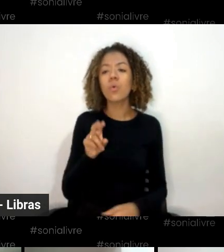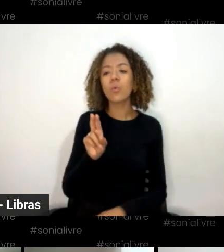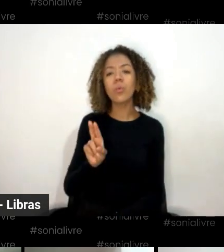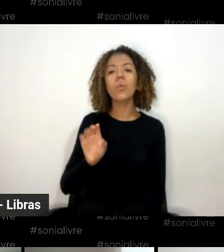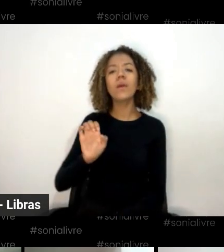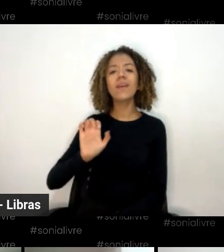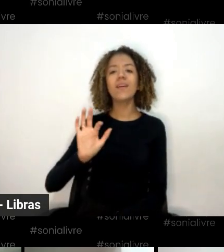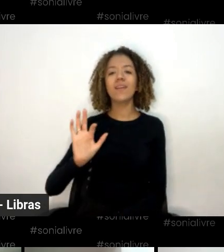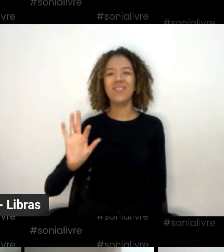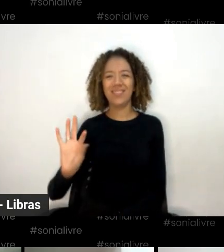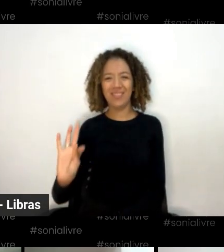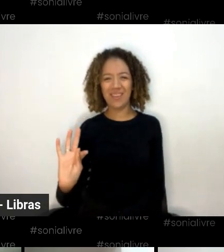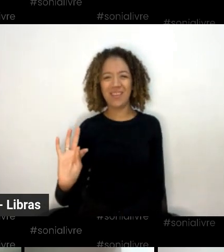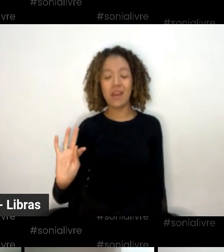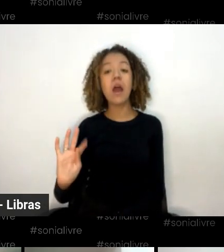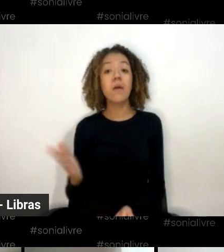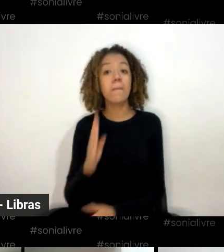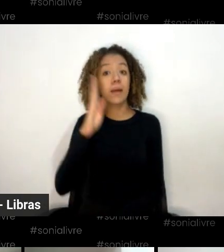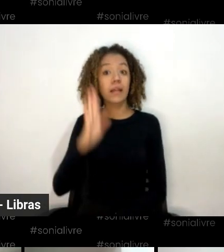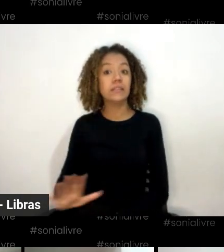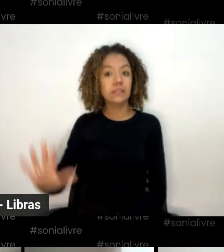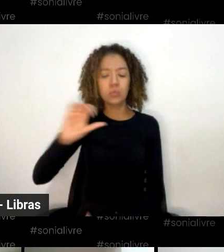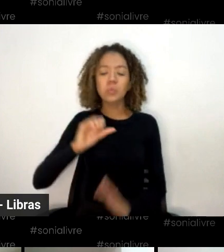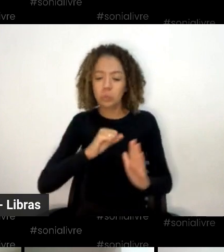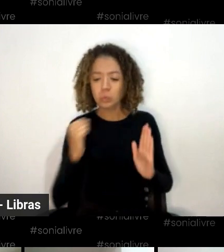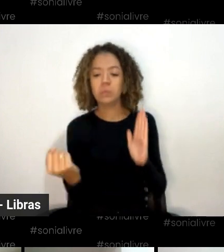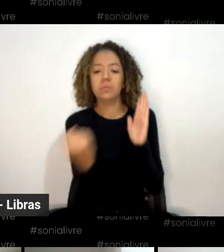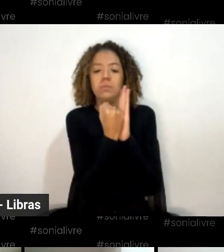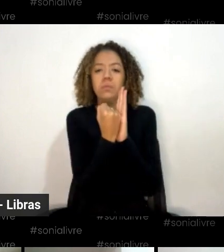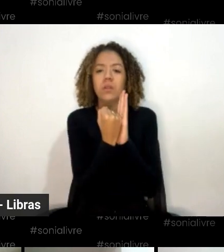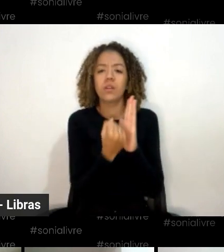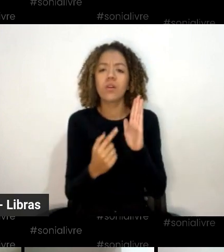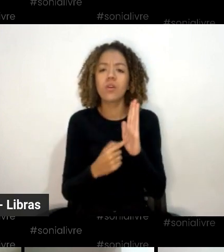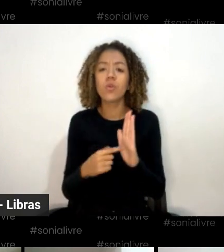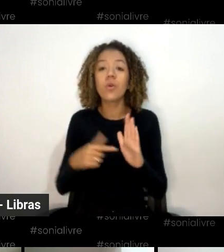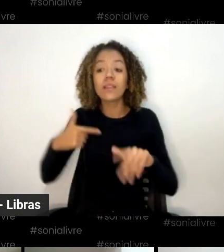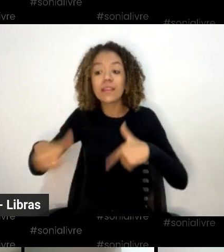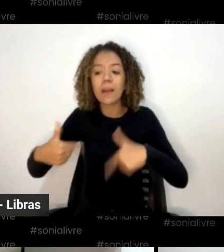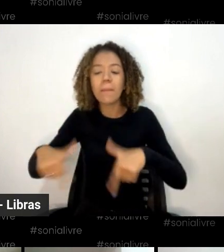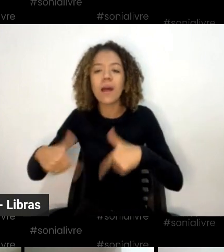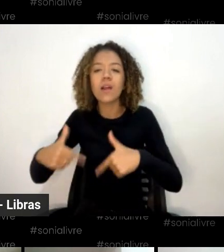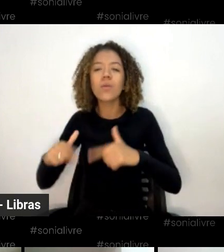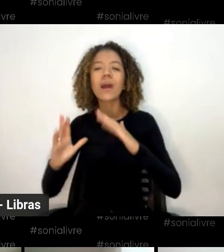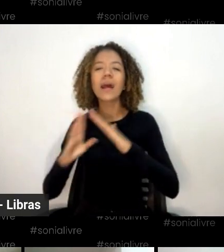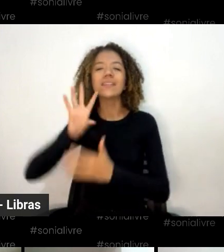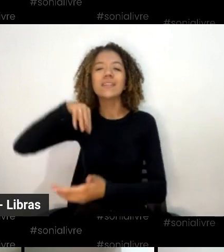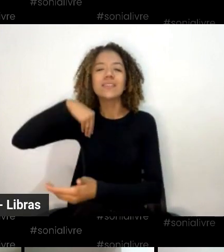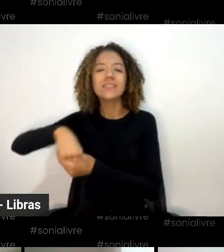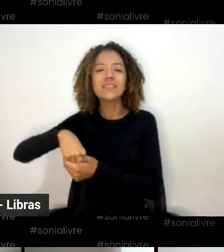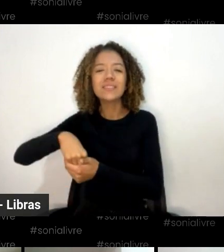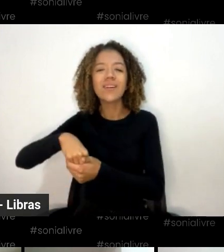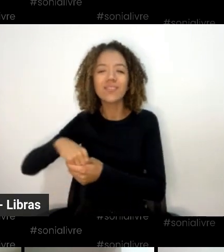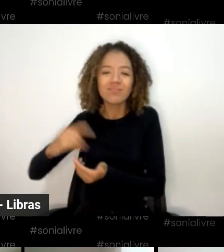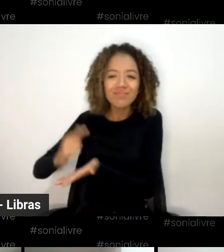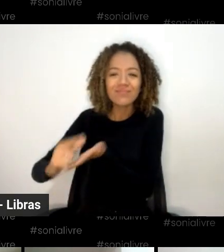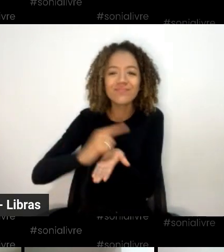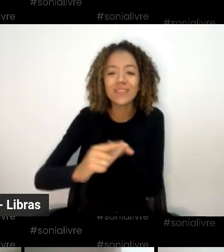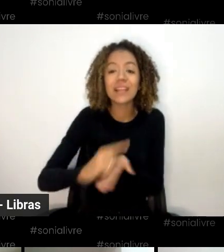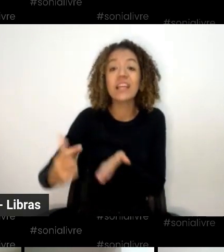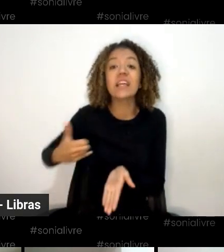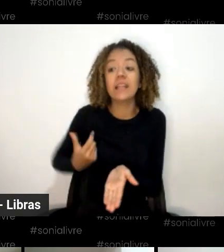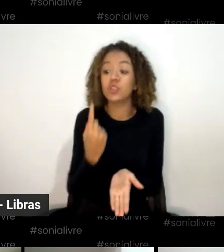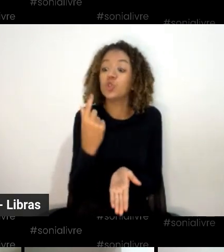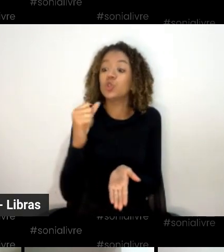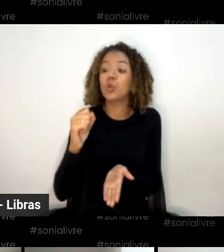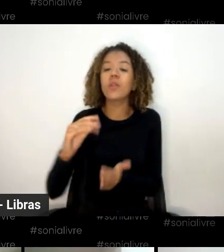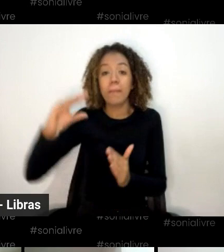inclusive o Brasil ratificou e promulgou que o trabalho doméstico ele é proibido para menores de 18 anos. Mas